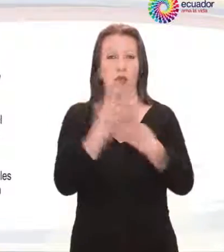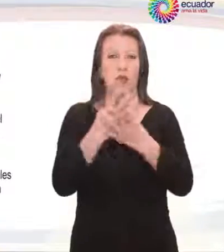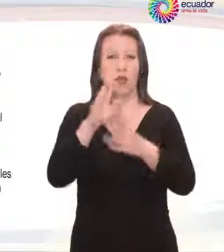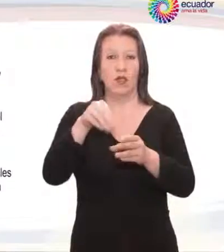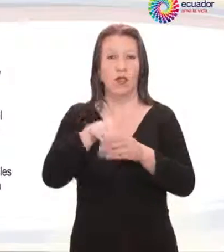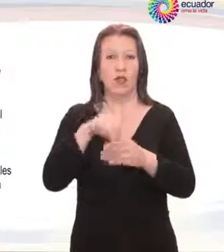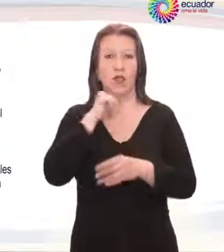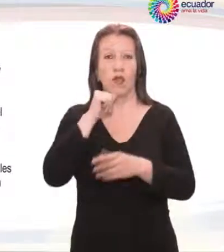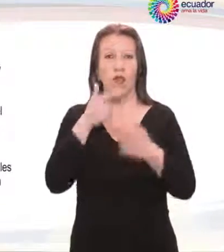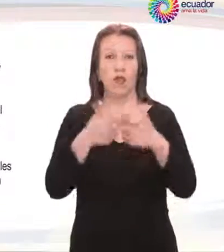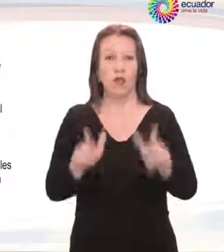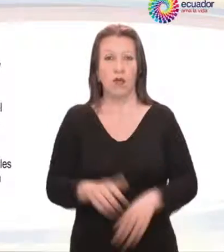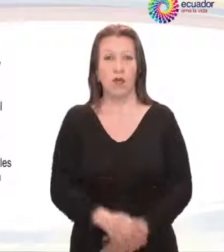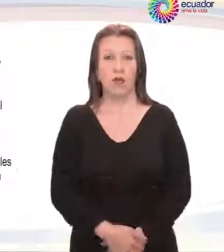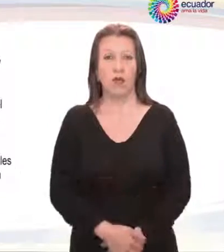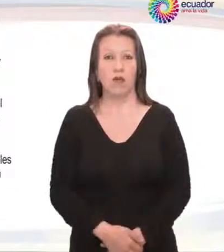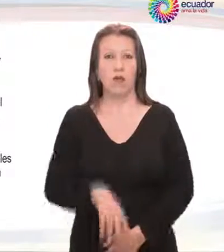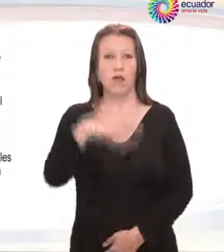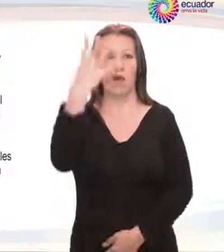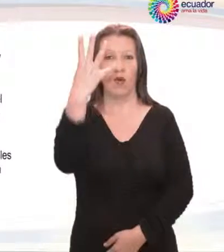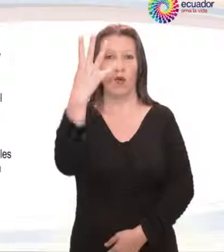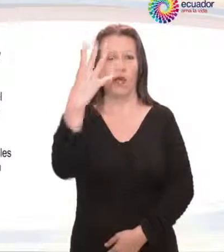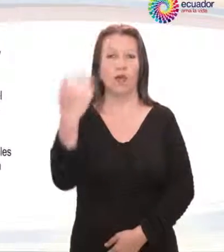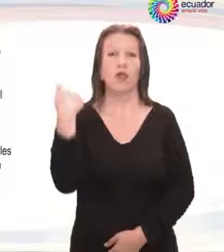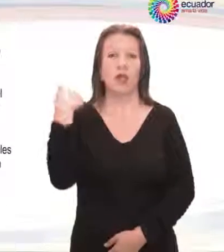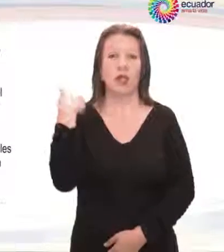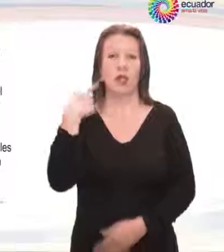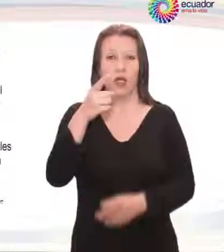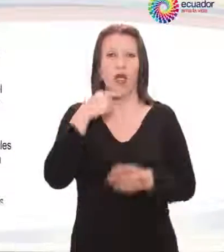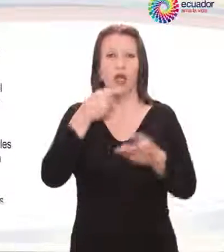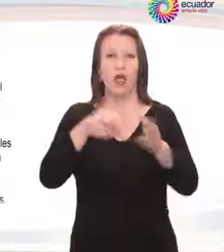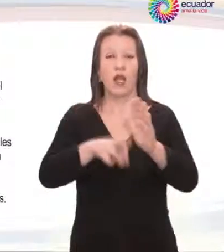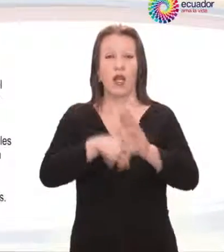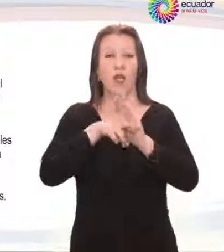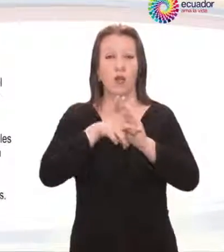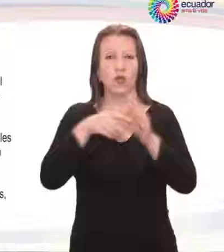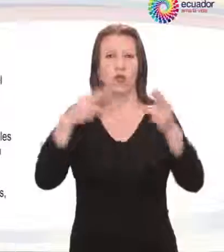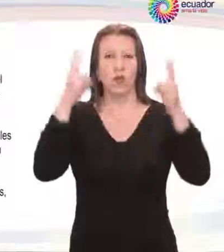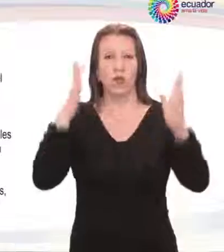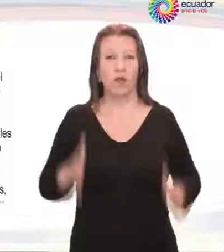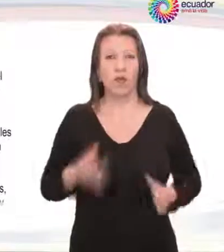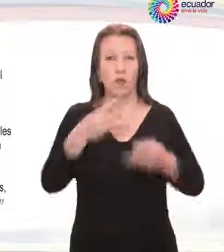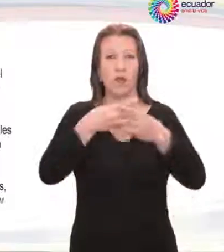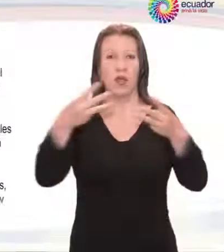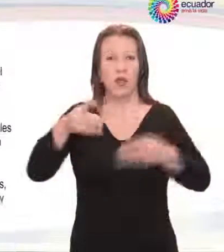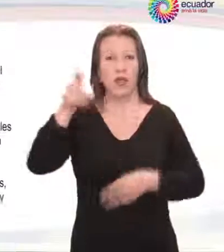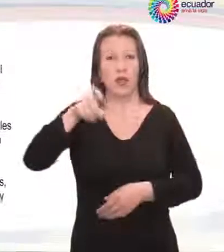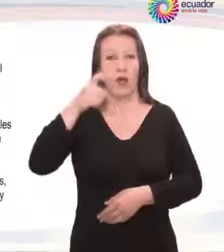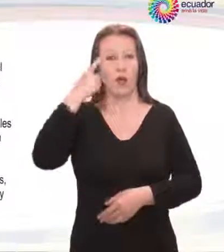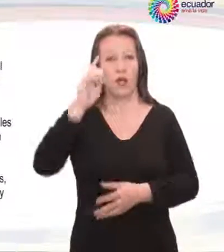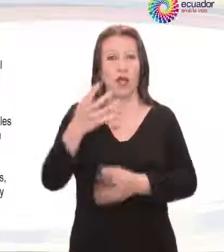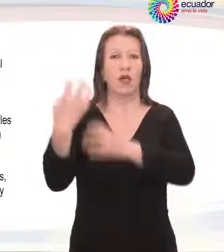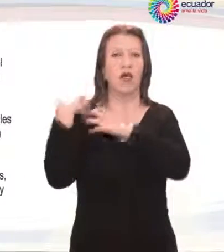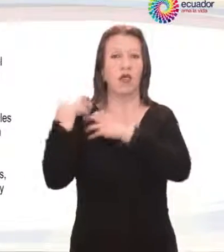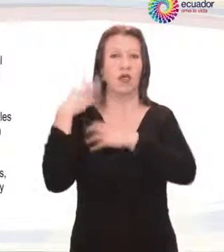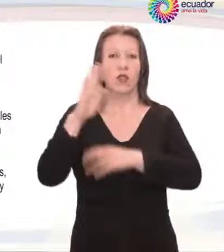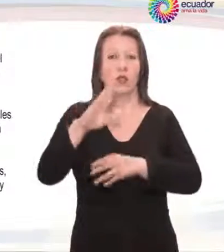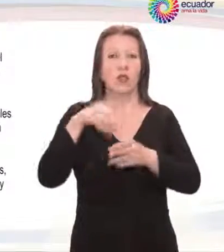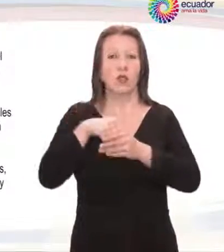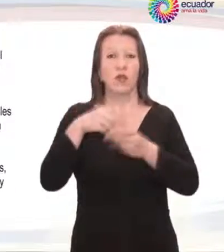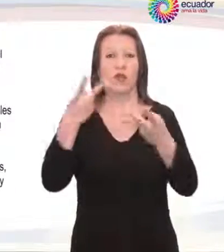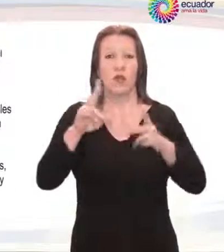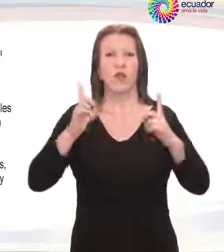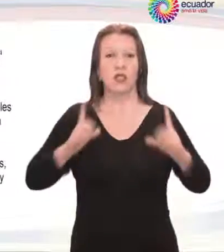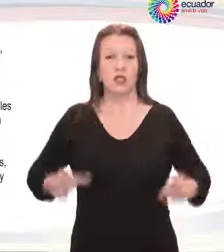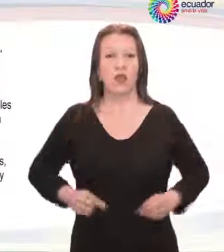la libertad cuatro contar con los recursos humanos y materiales necesarios para garantizar su salud integral